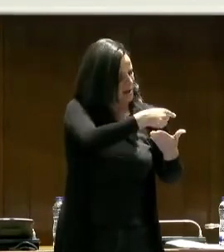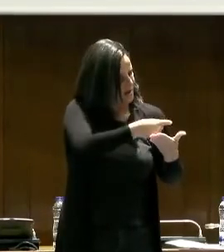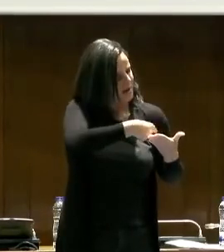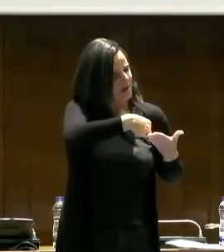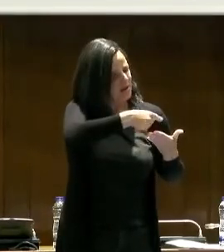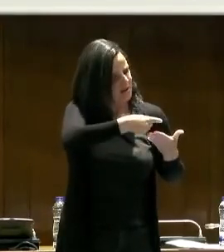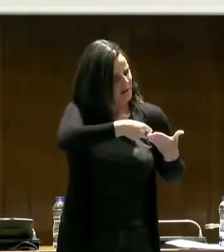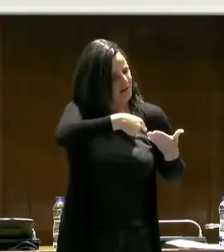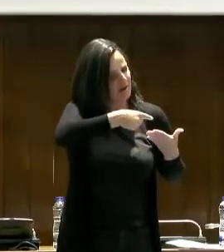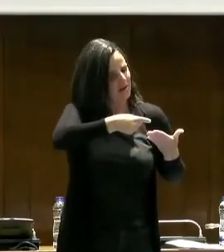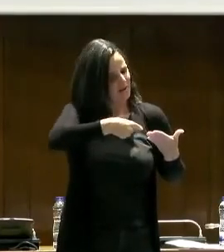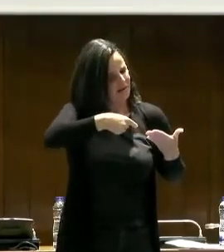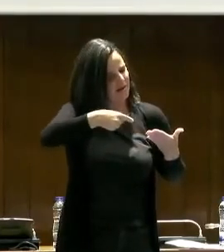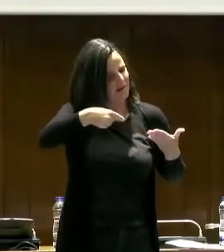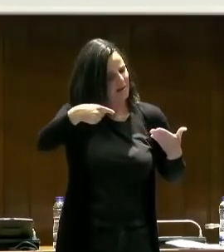Escribir sus poemas.